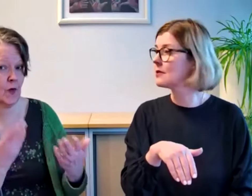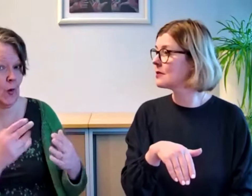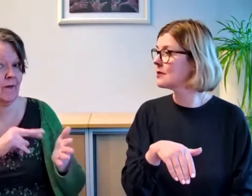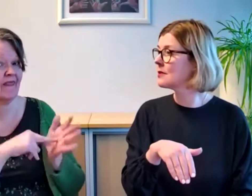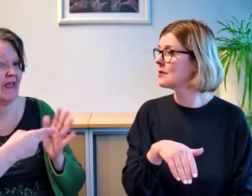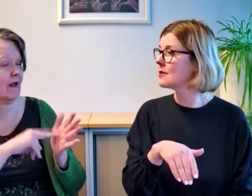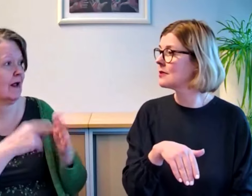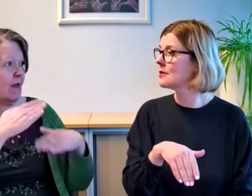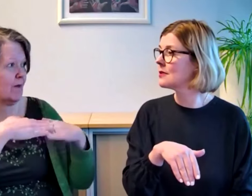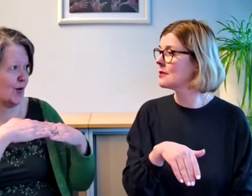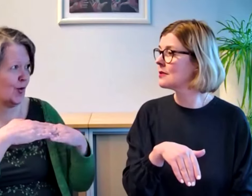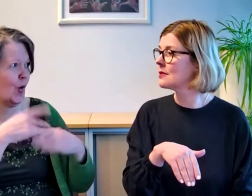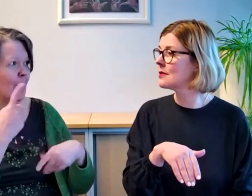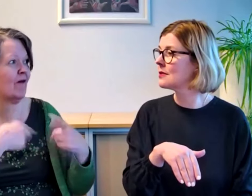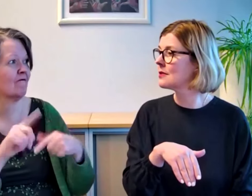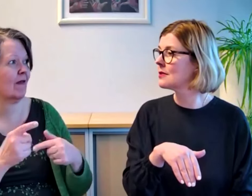Ja tämän kautta